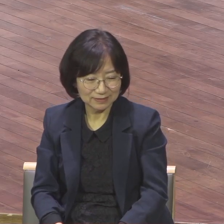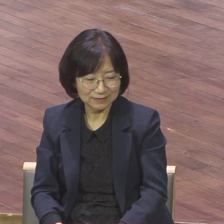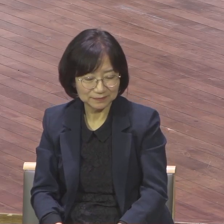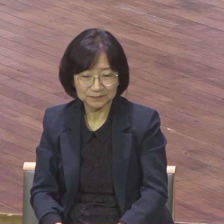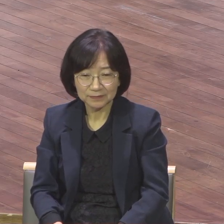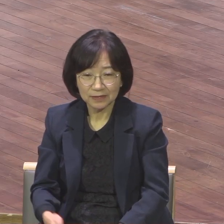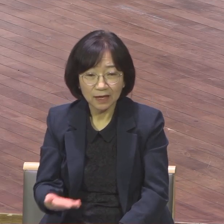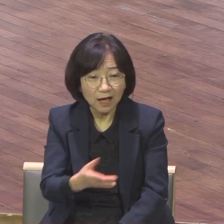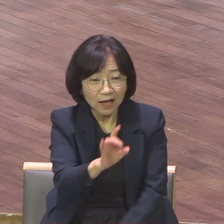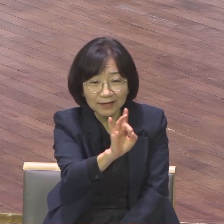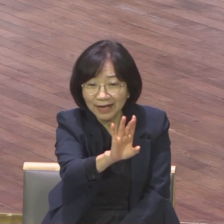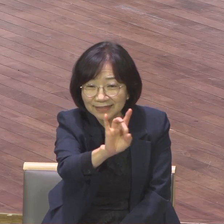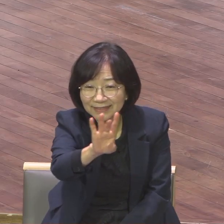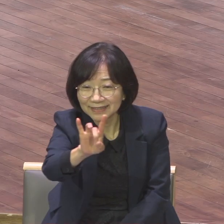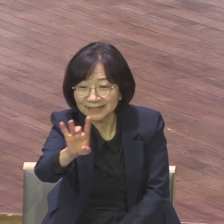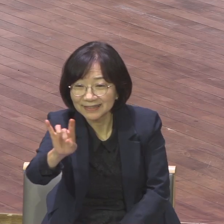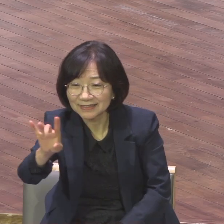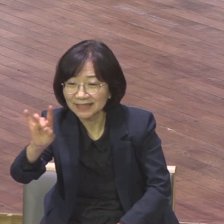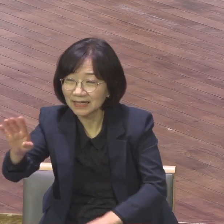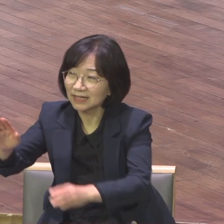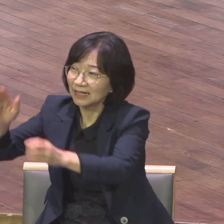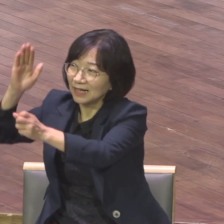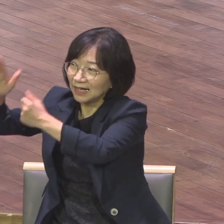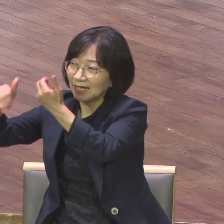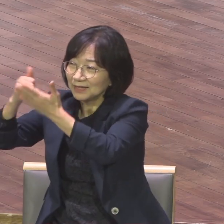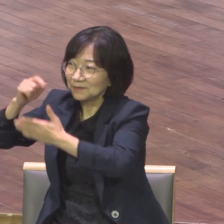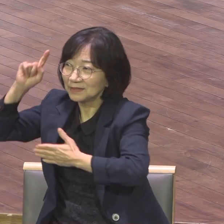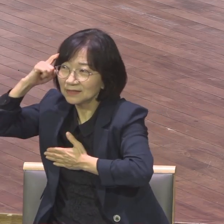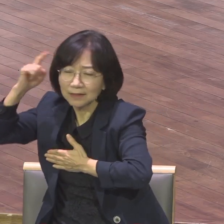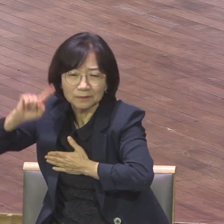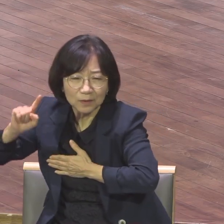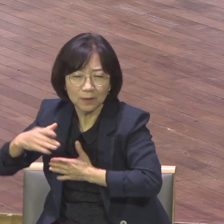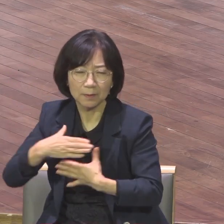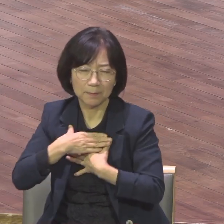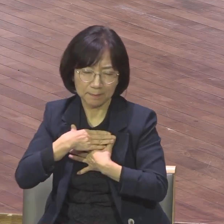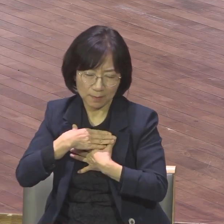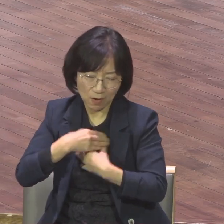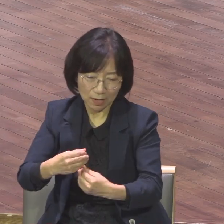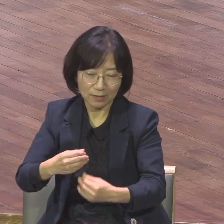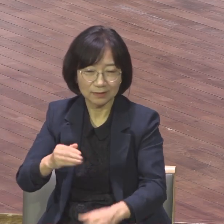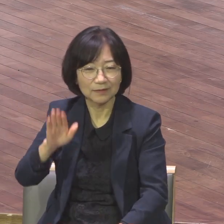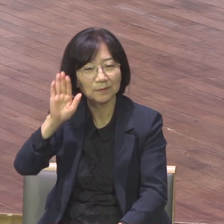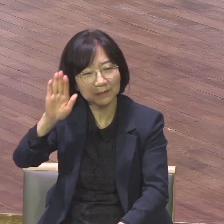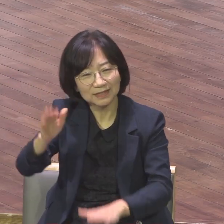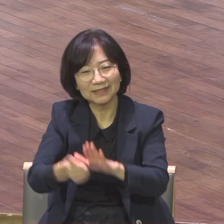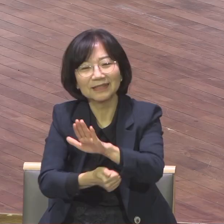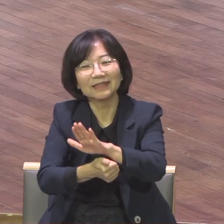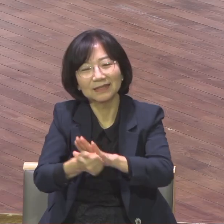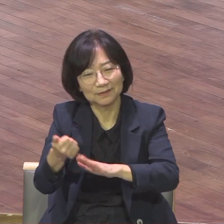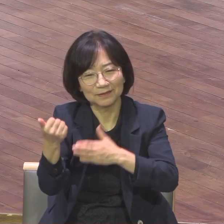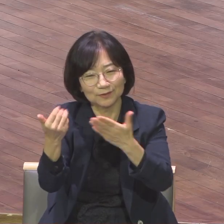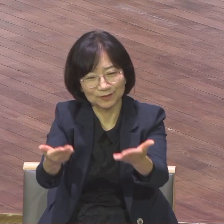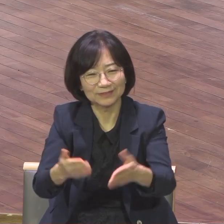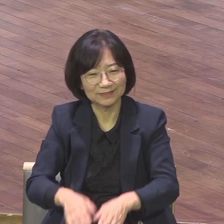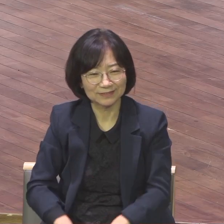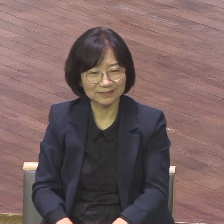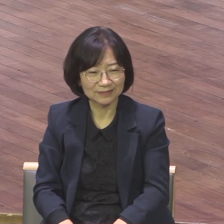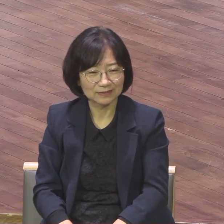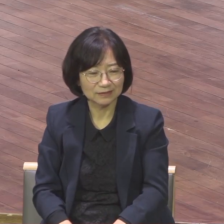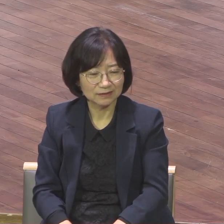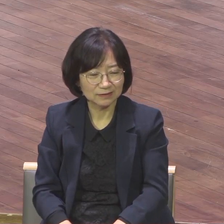여러분을 향한 하나님의 평안과 하나님의 생각은 평안과 미래의 희망을 주는 거예요. 아니 지금